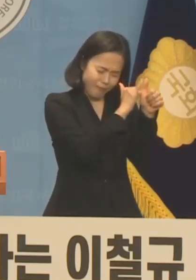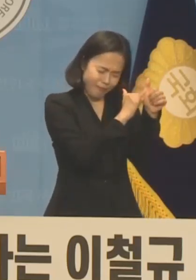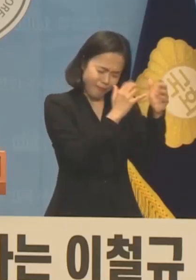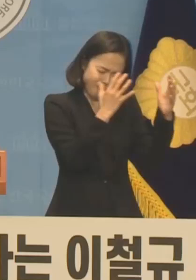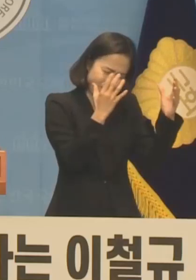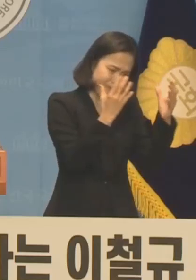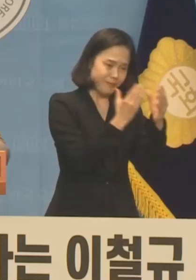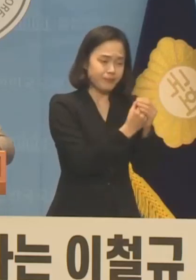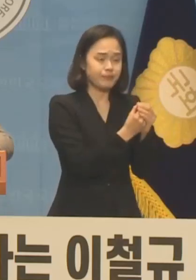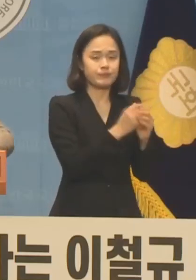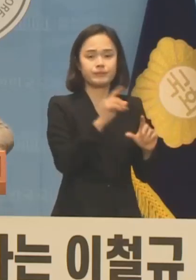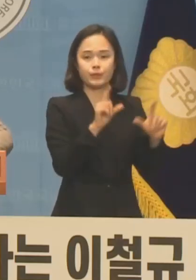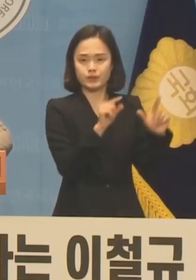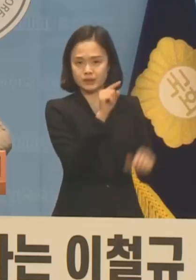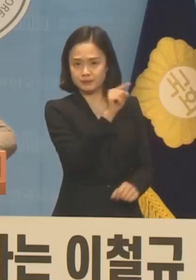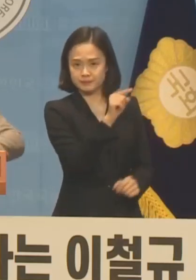있습니다.